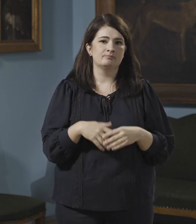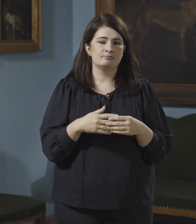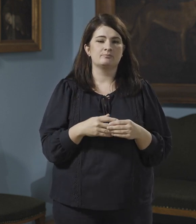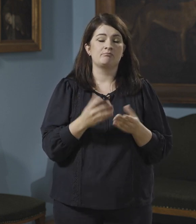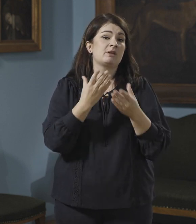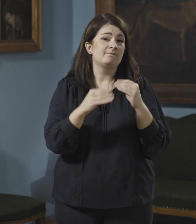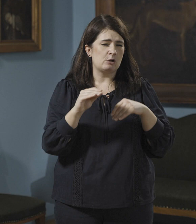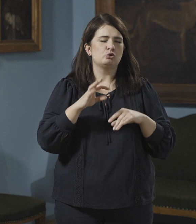kontaktu.